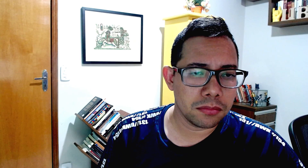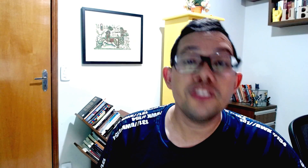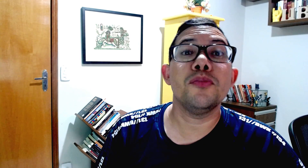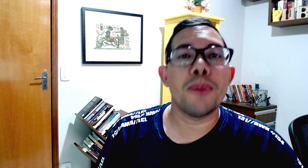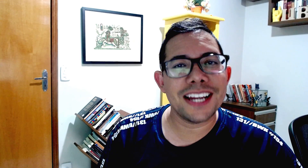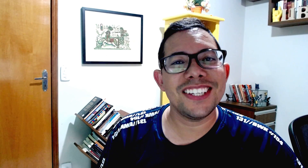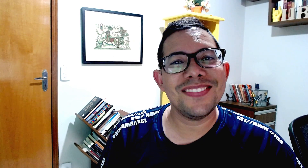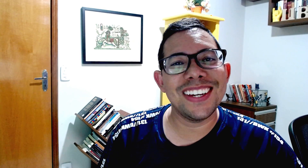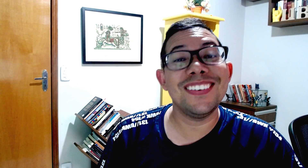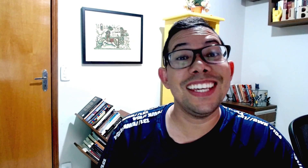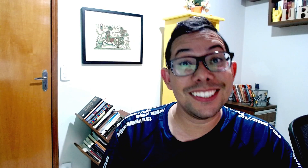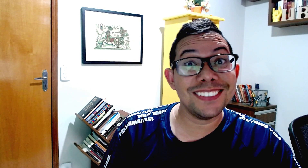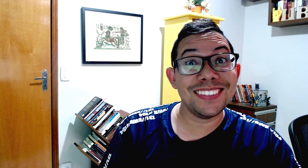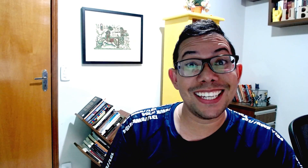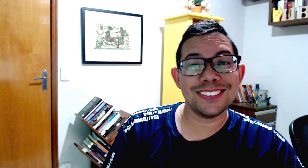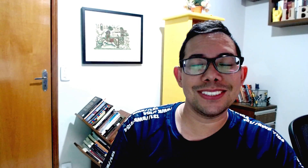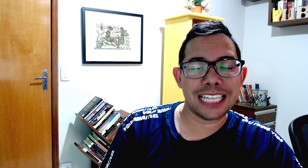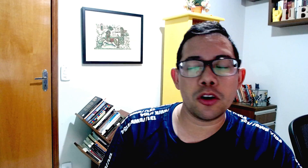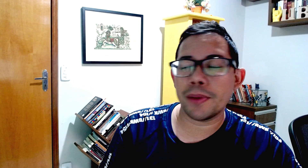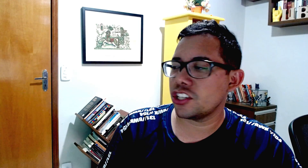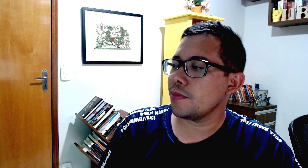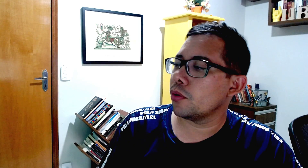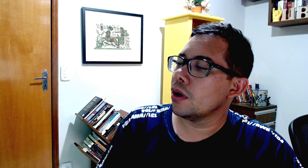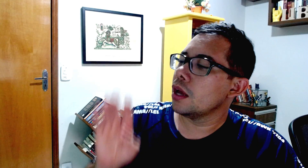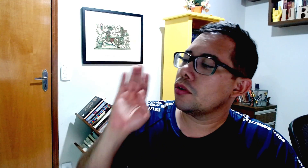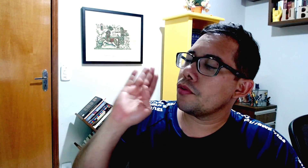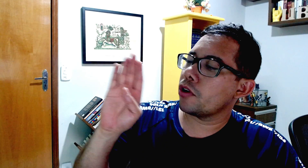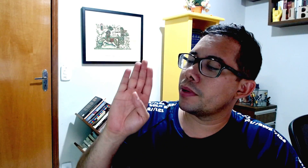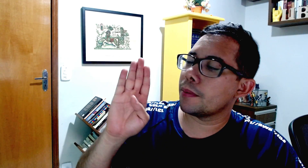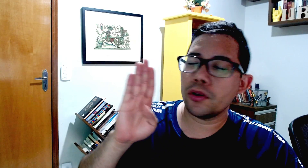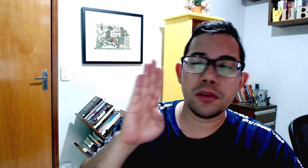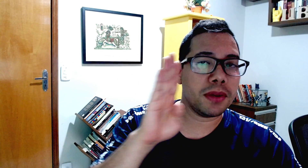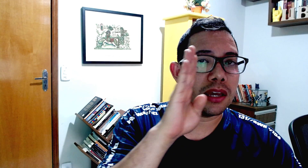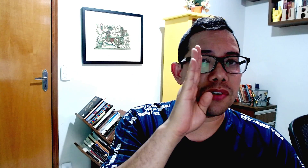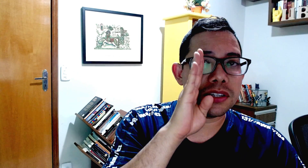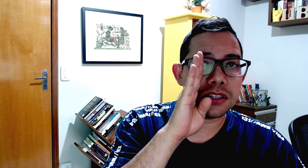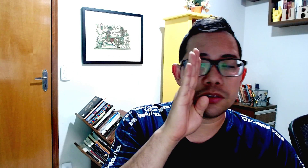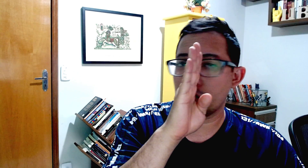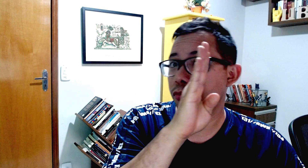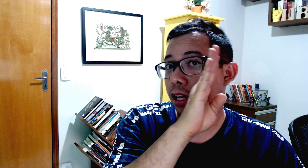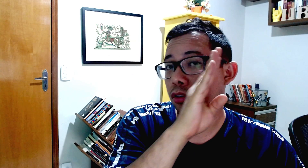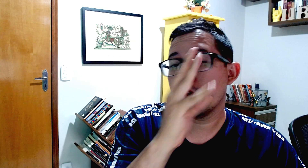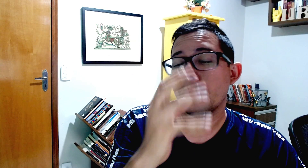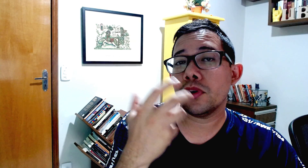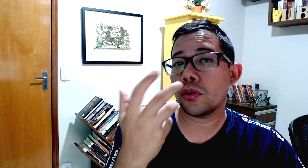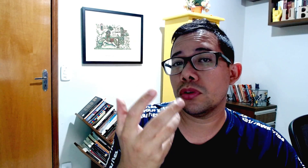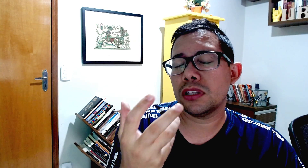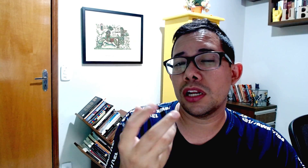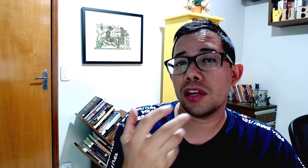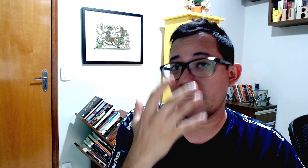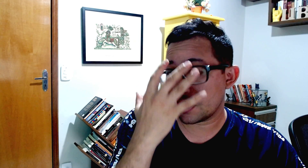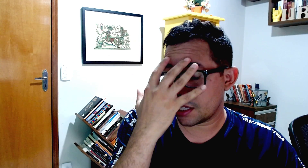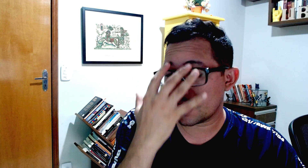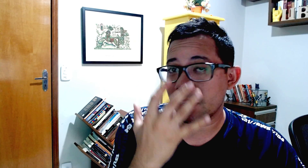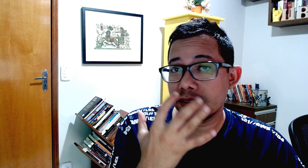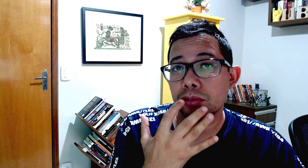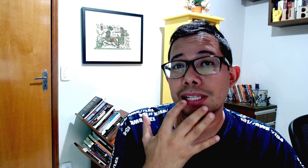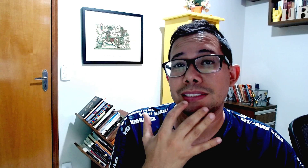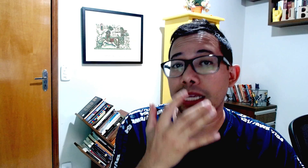De Bartimeu. Isso mesmo, cego Bartimeu. Uma forma da mão em B faz esse movimento por conta dando a referência àquela questão da